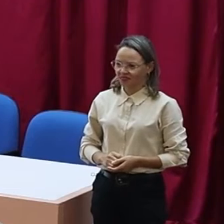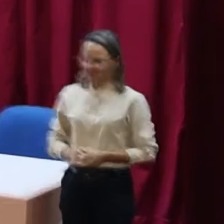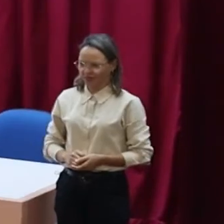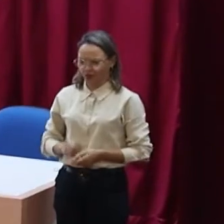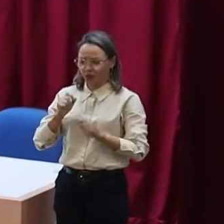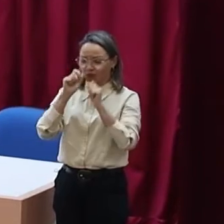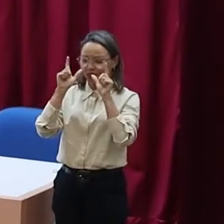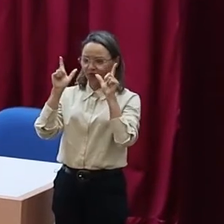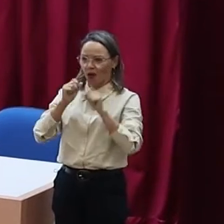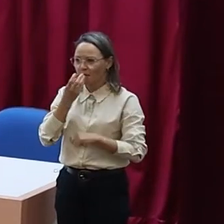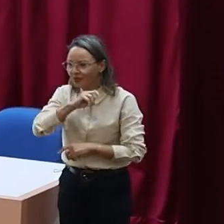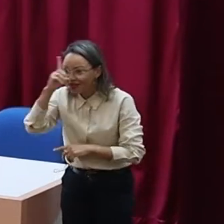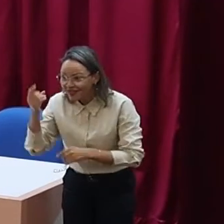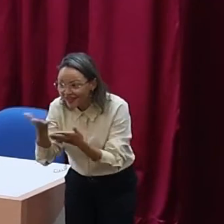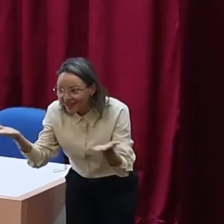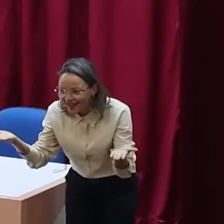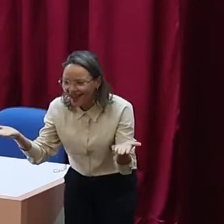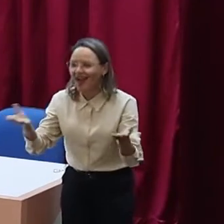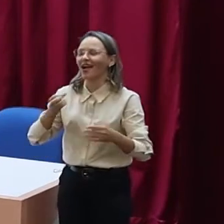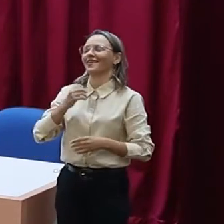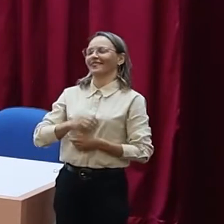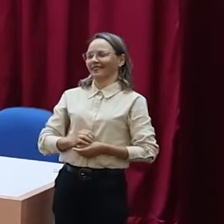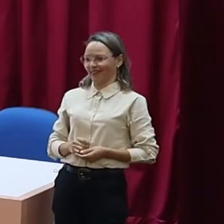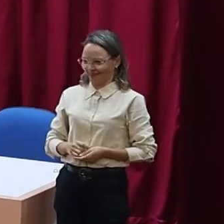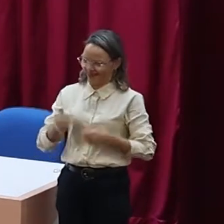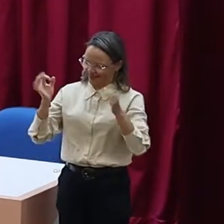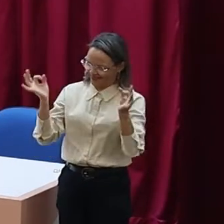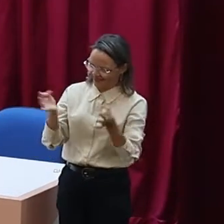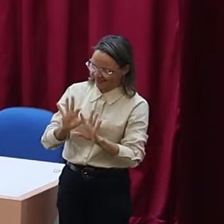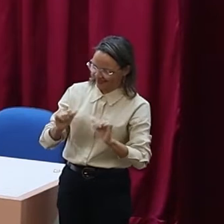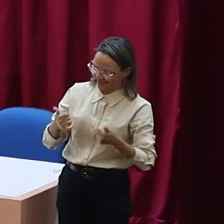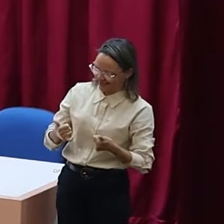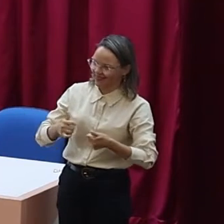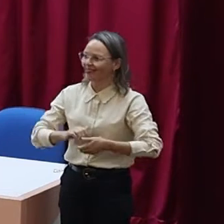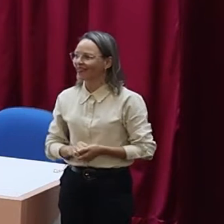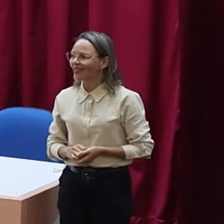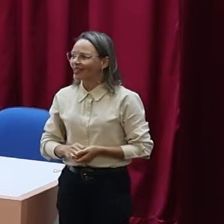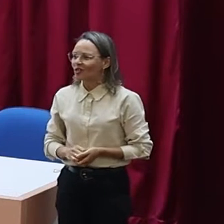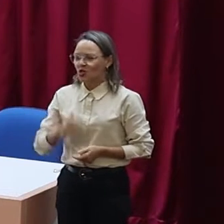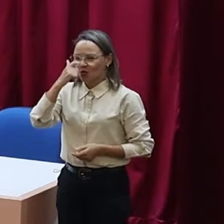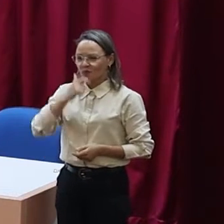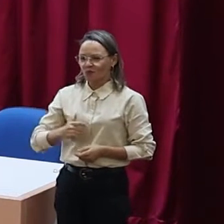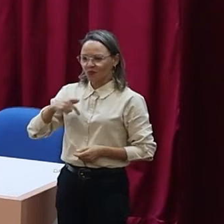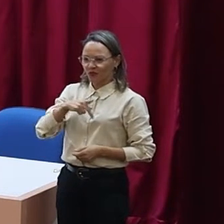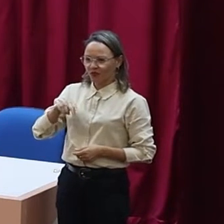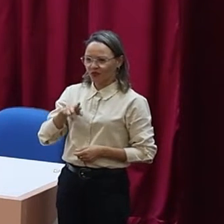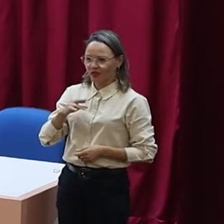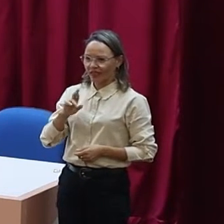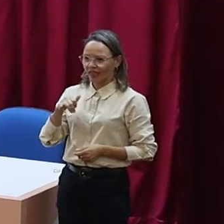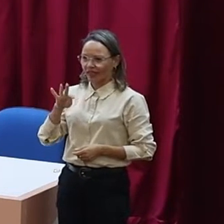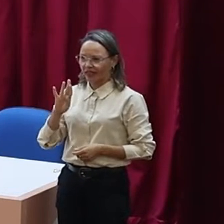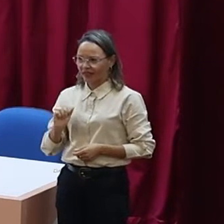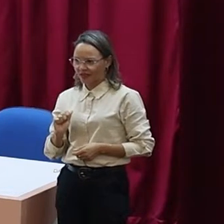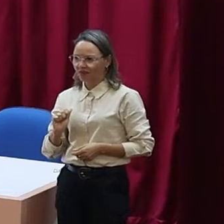pessoal ainda está acordando, né? Bom dia, pessoal! Bom dia. Pronto! Eu sou a professora Renata Ferreira